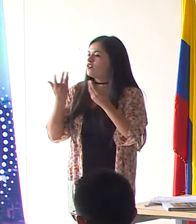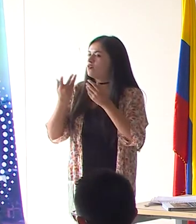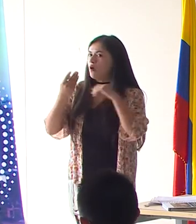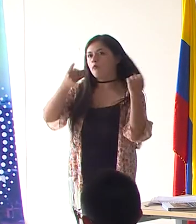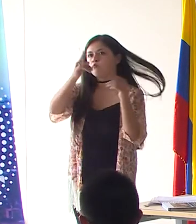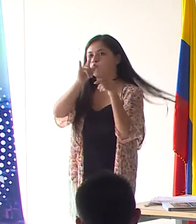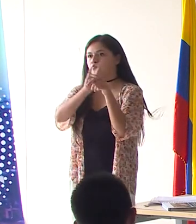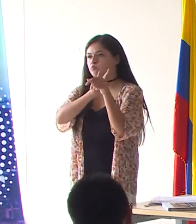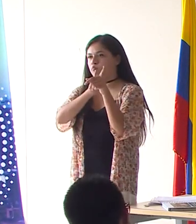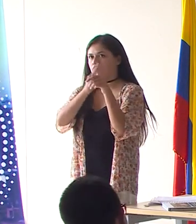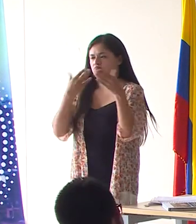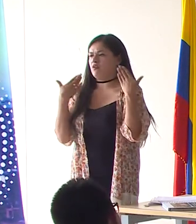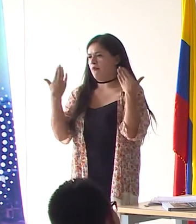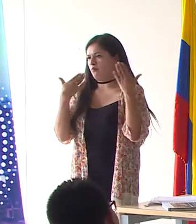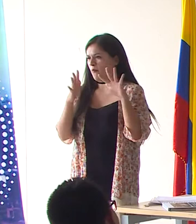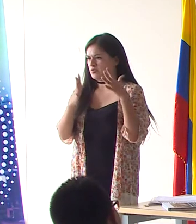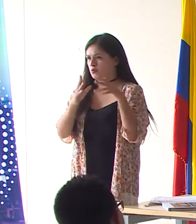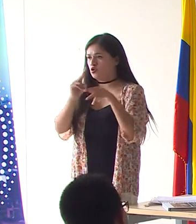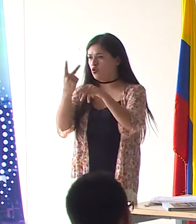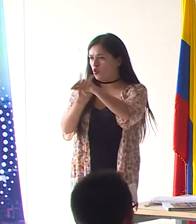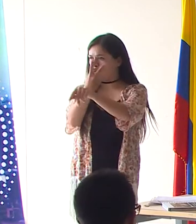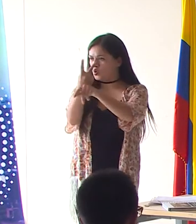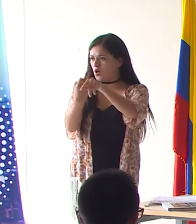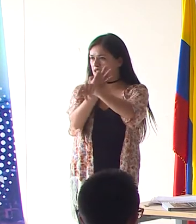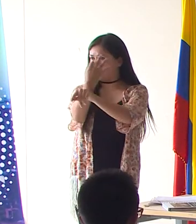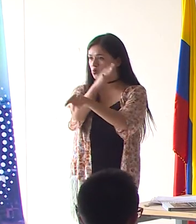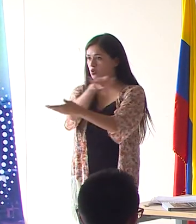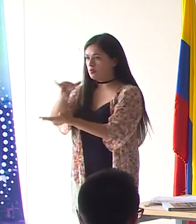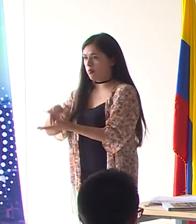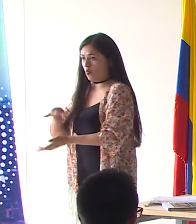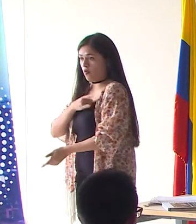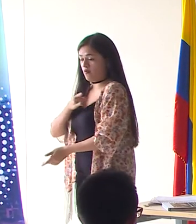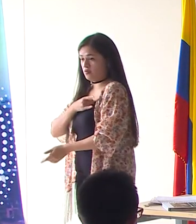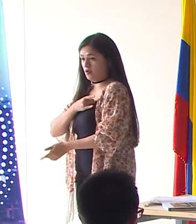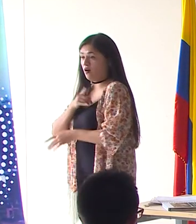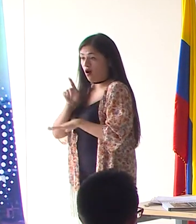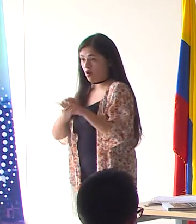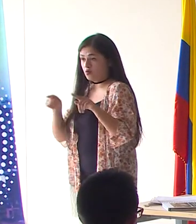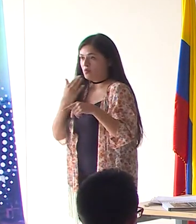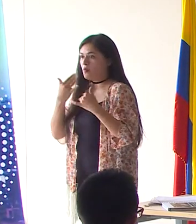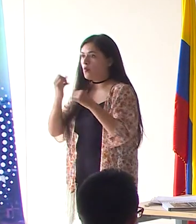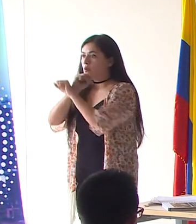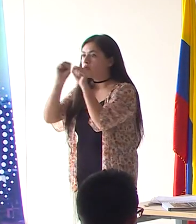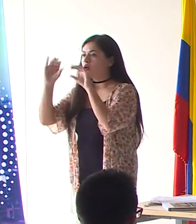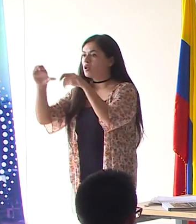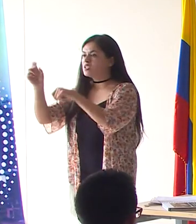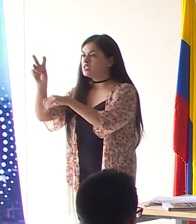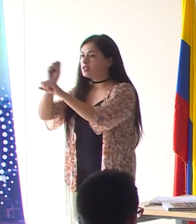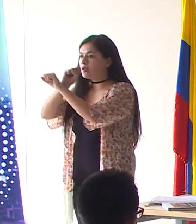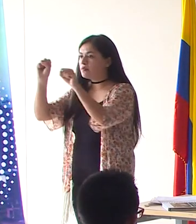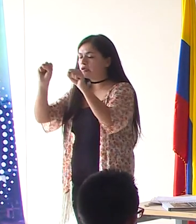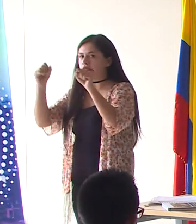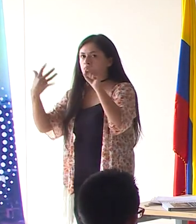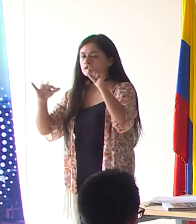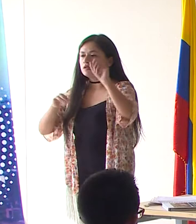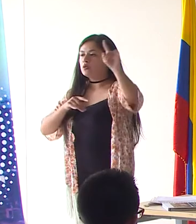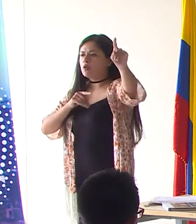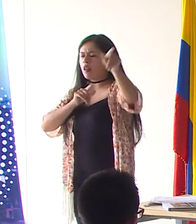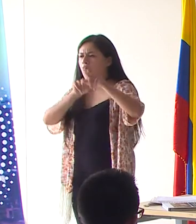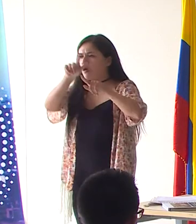invierten más o menos 23 horas para llegar a sus clases y si tienen clases de 7 de la mañana de 9 de la